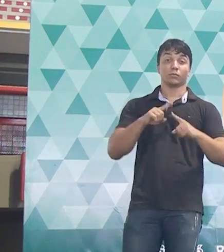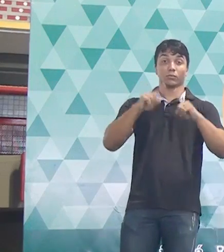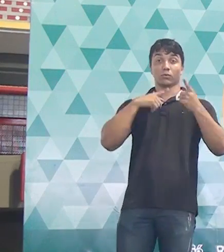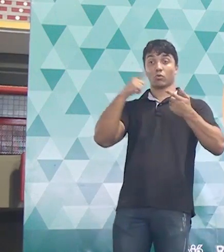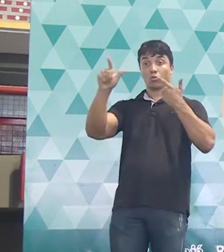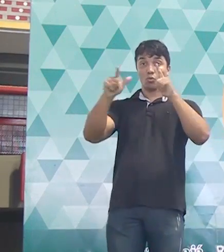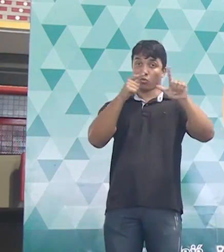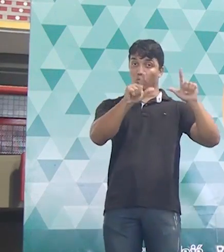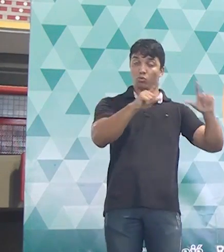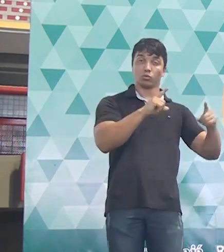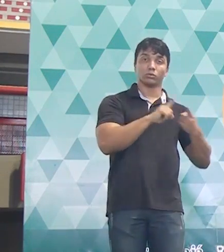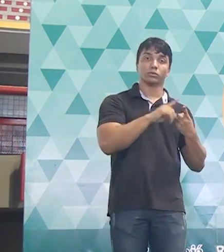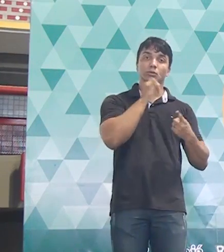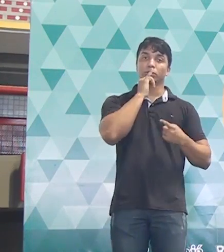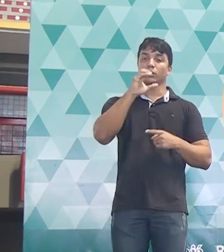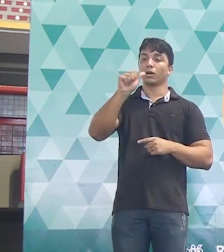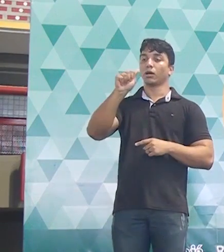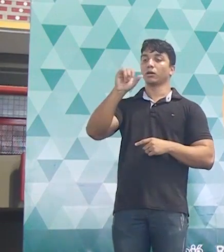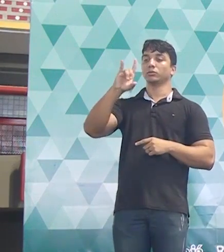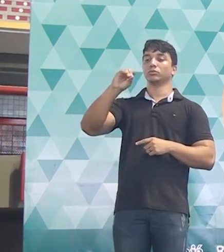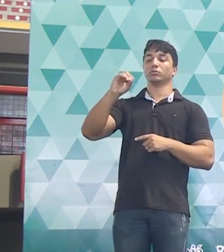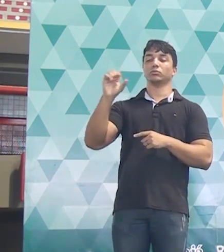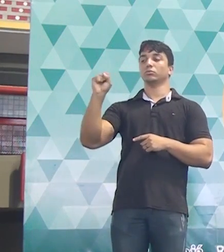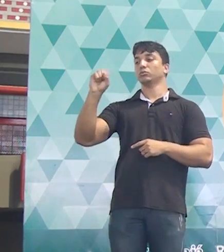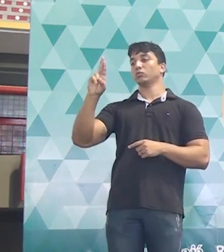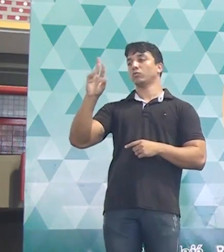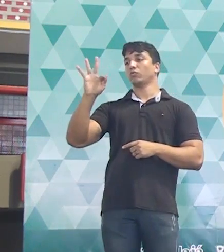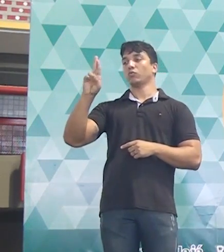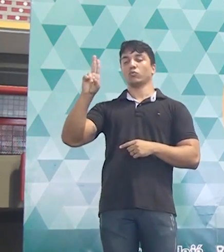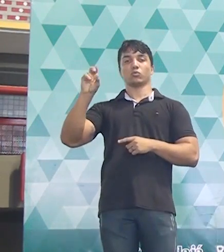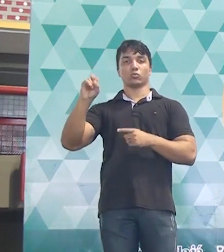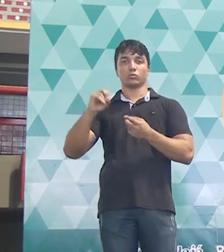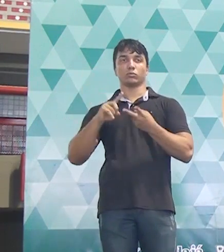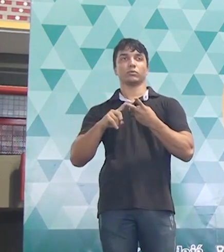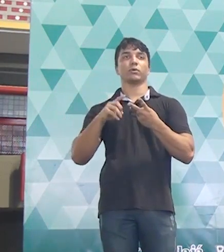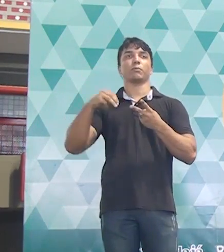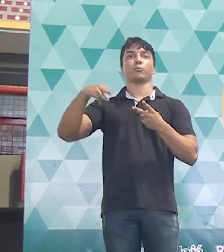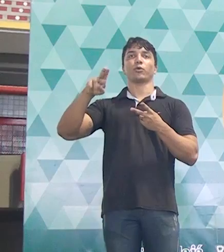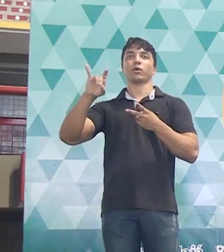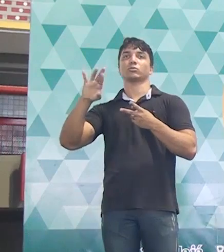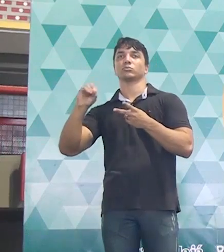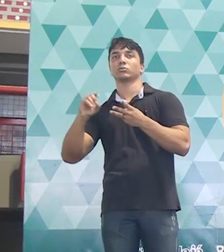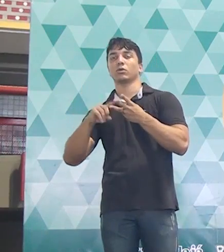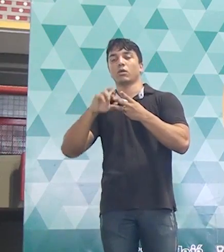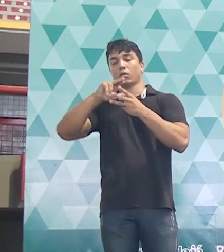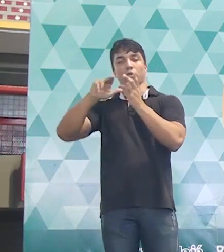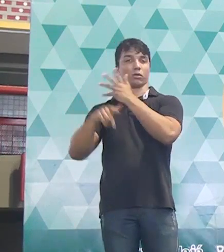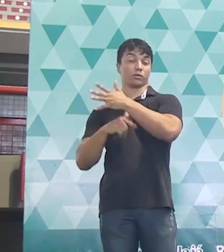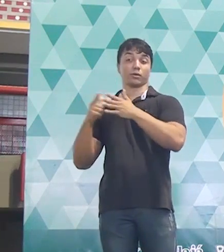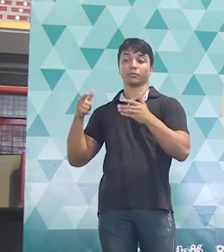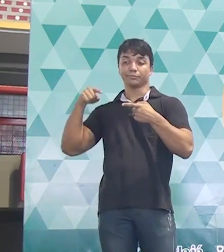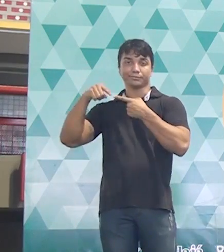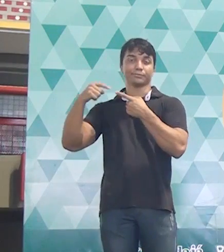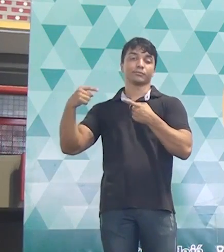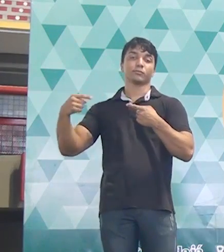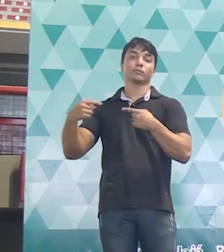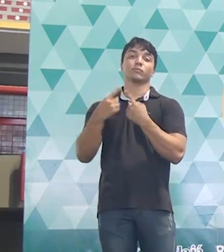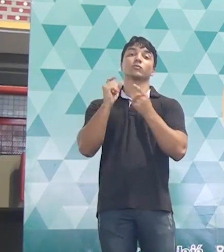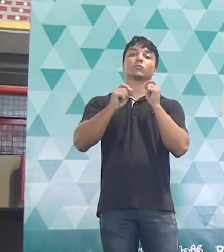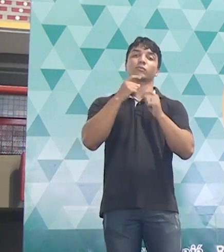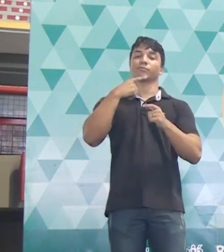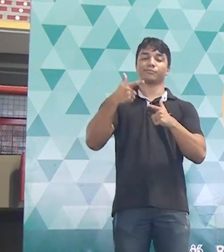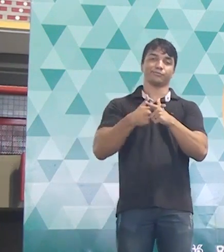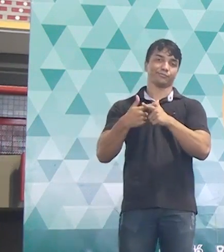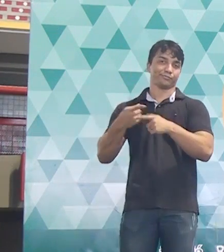outras substâncias, como ácido sulfúrico, ácido muriático, entre outros, que são materiais extremamente corrosivos.